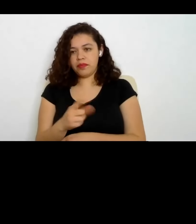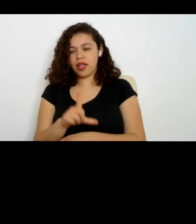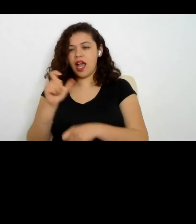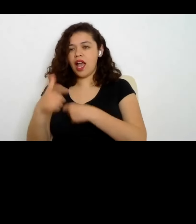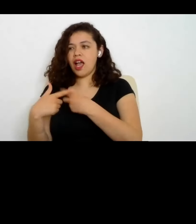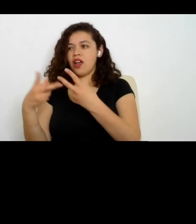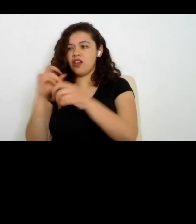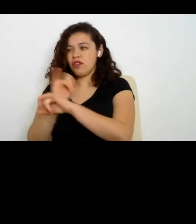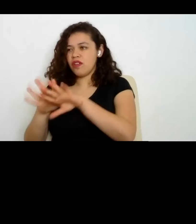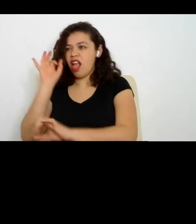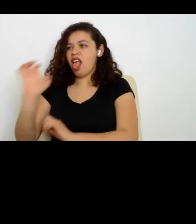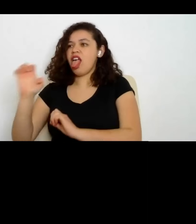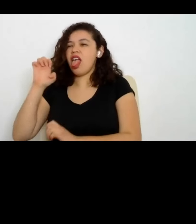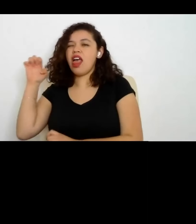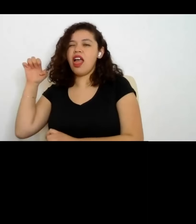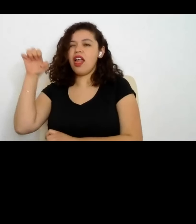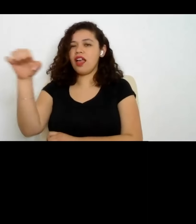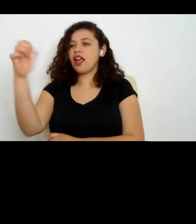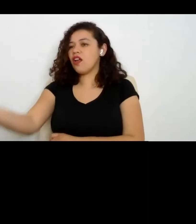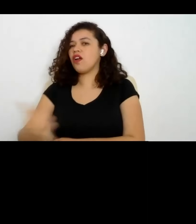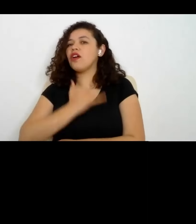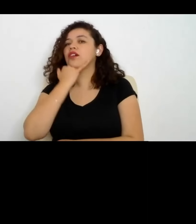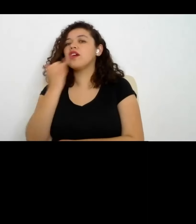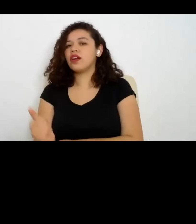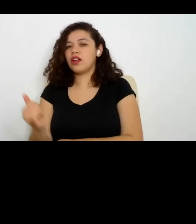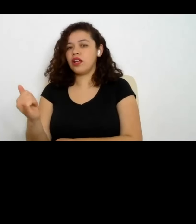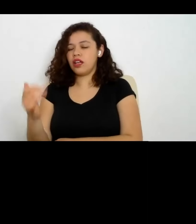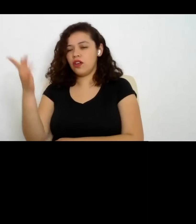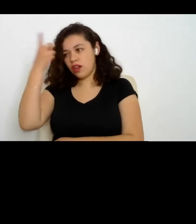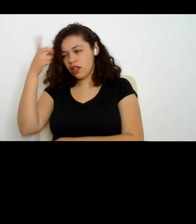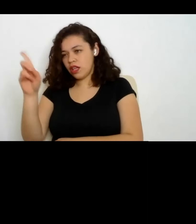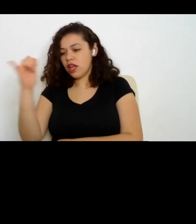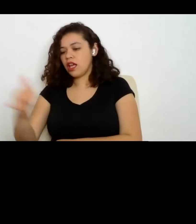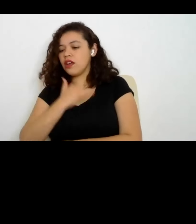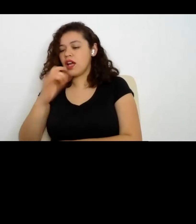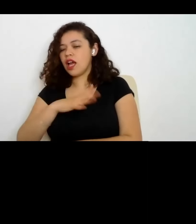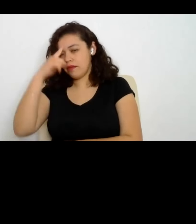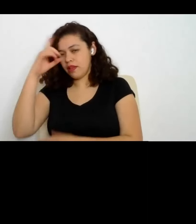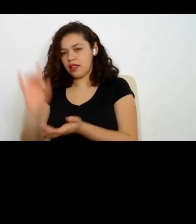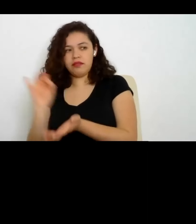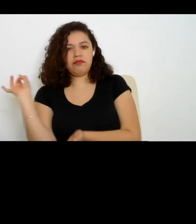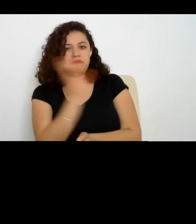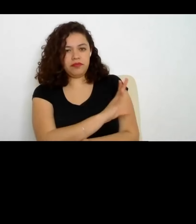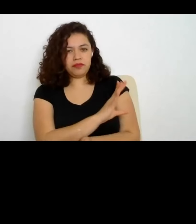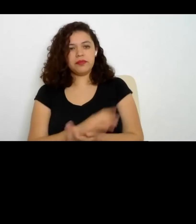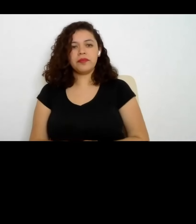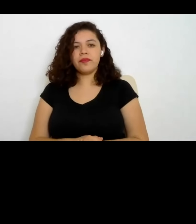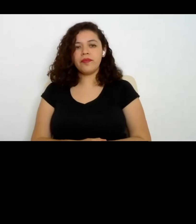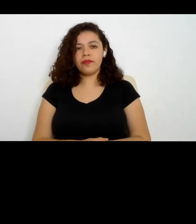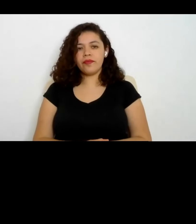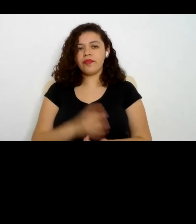mediante el engaño, aprovechándose del error en que se encuentra el titular o la persona autorizada para transmitirlos, que también era uno de los principios